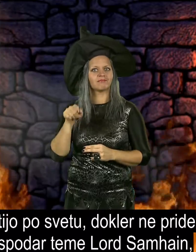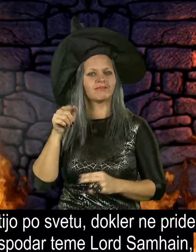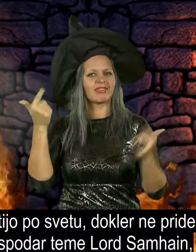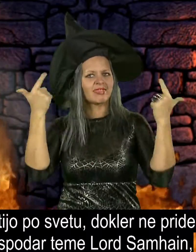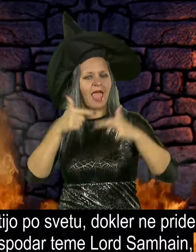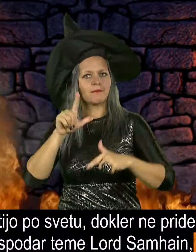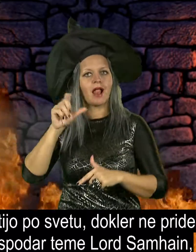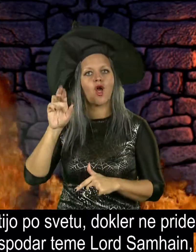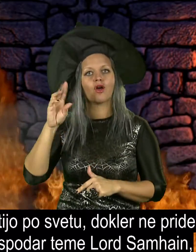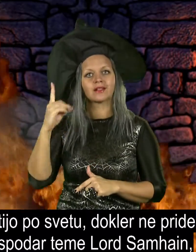v onostranstvo.